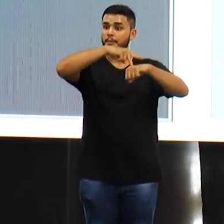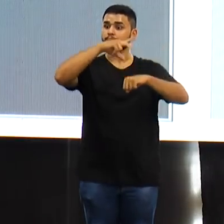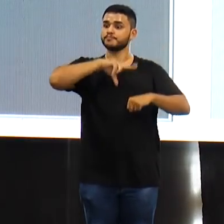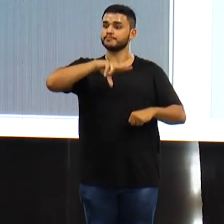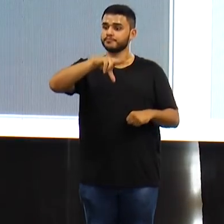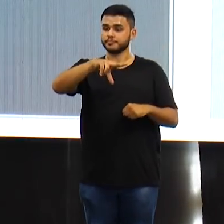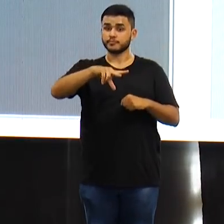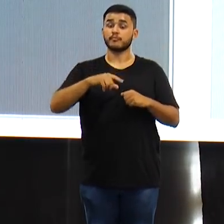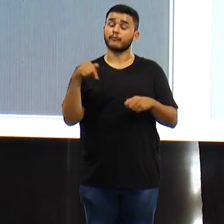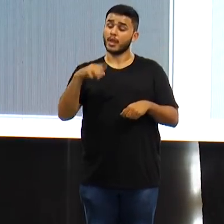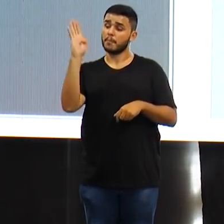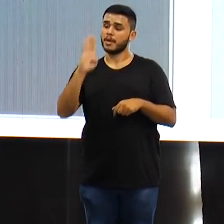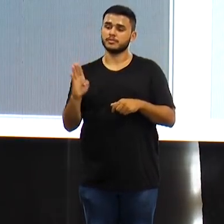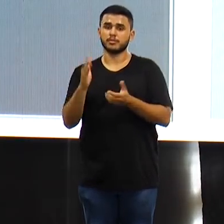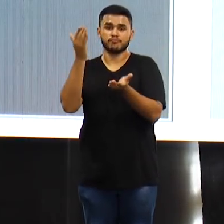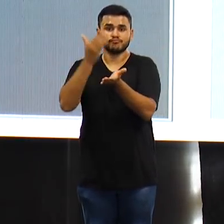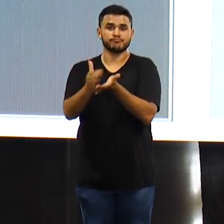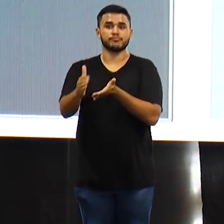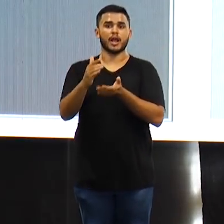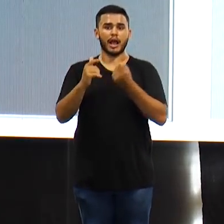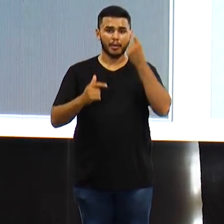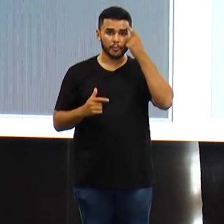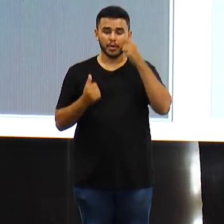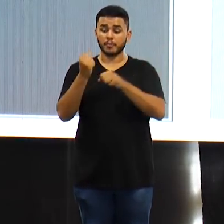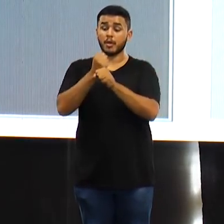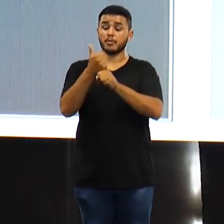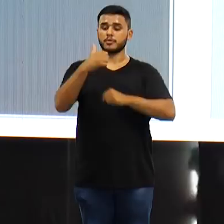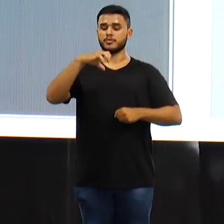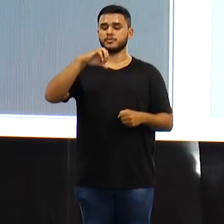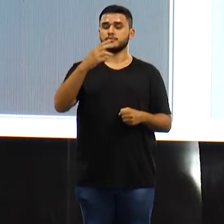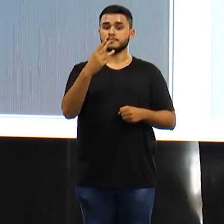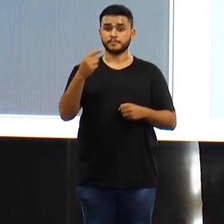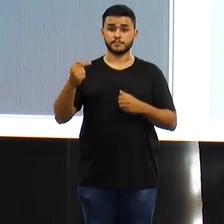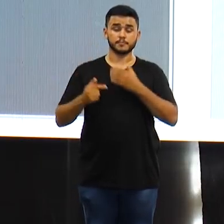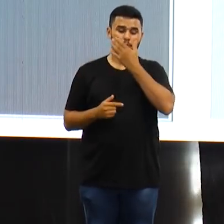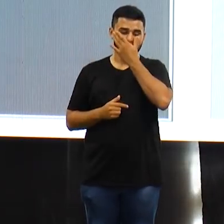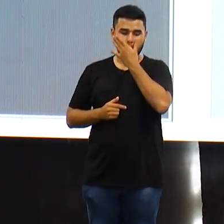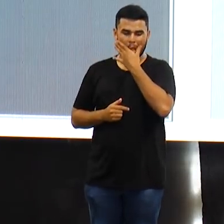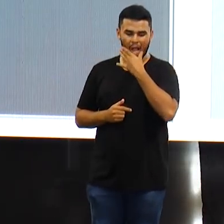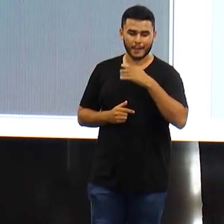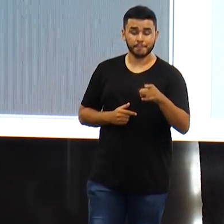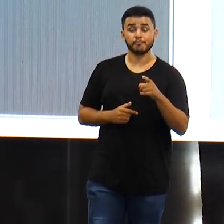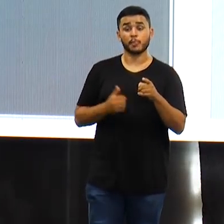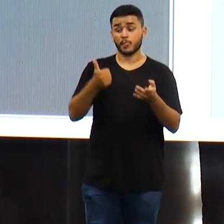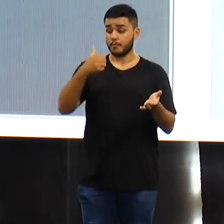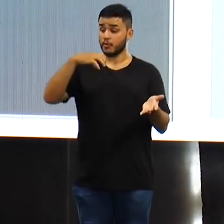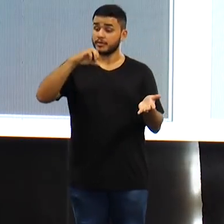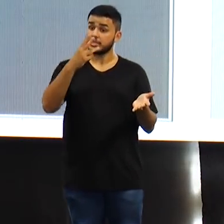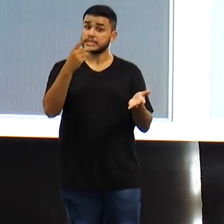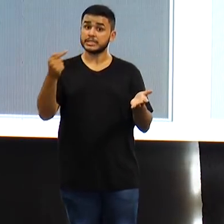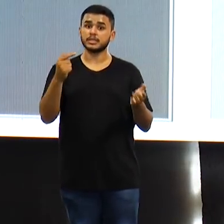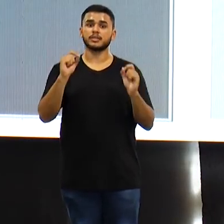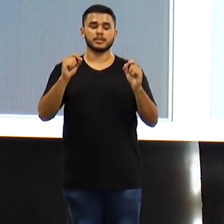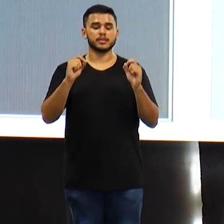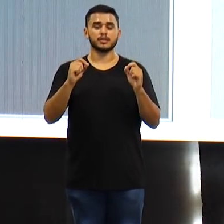receber tal denominação de Estado Novo em 37. Haverá, portanto, em 37,